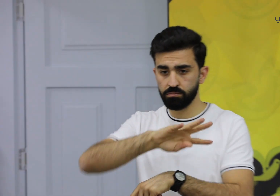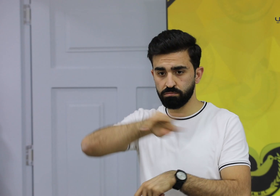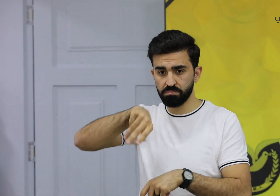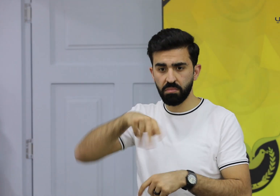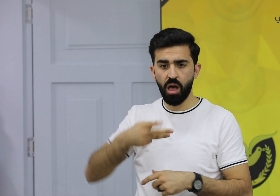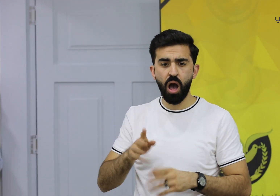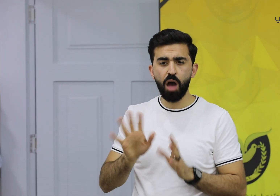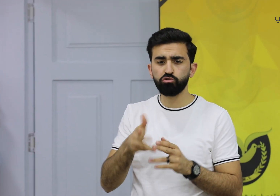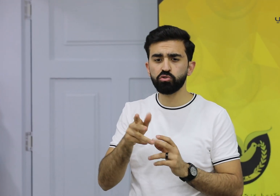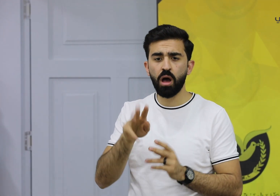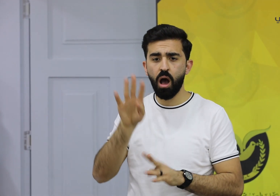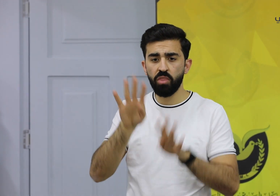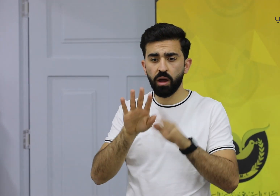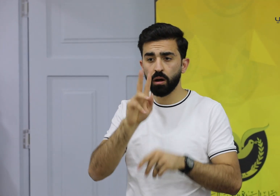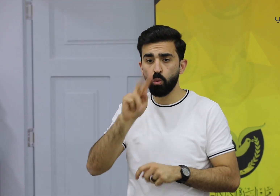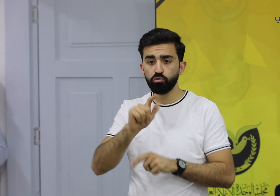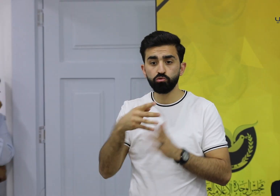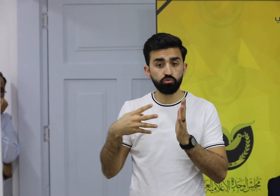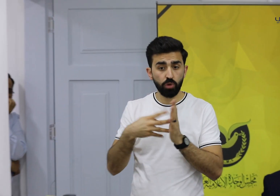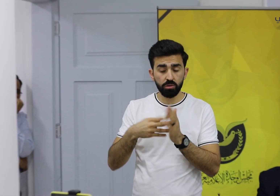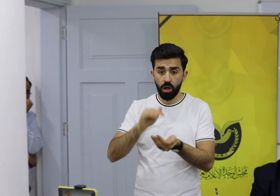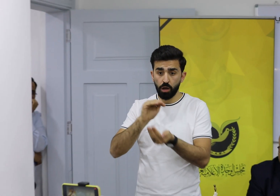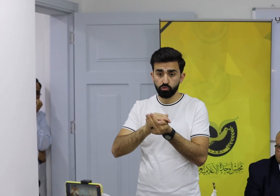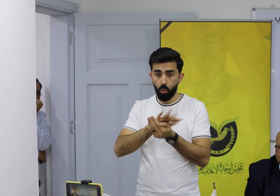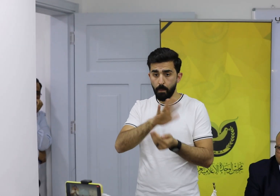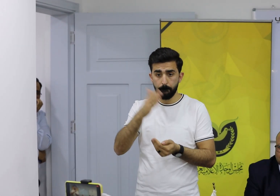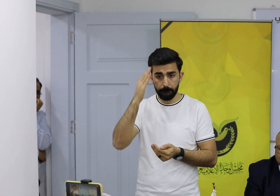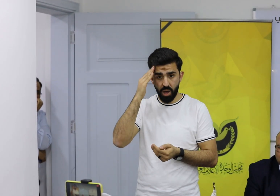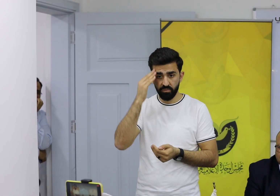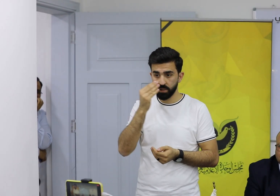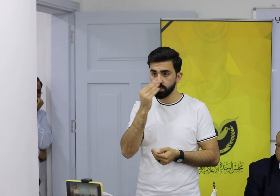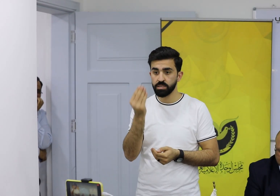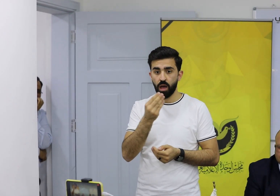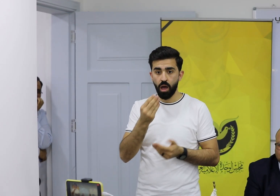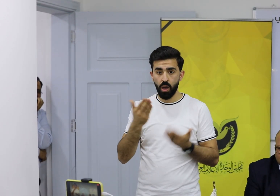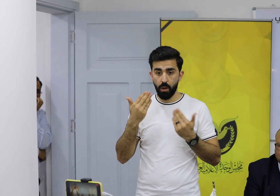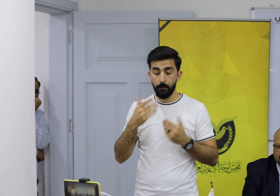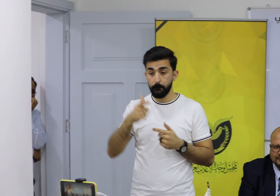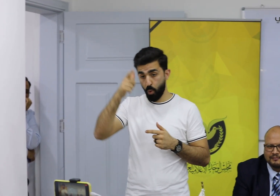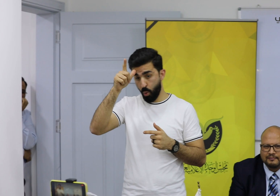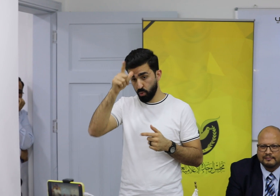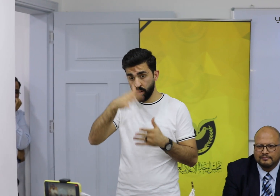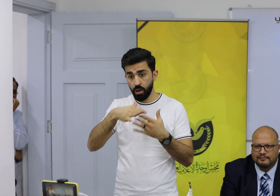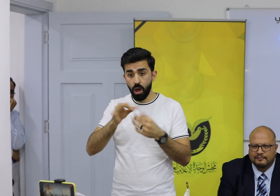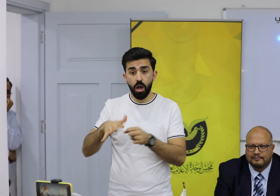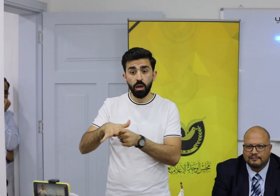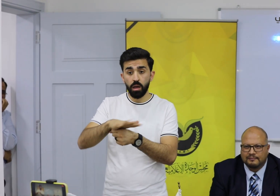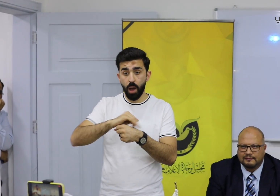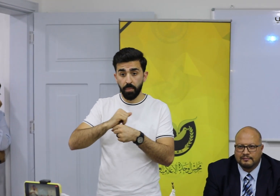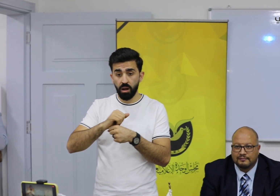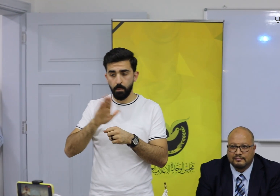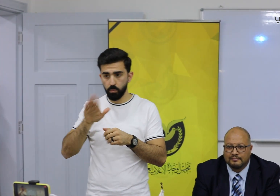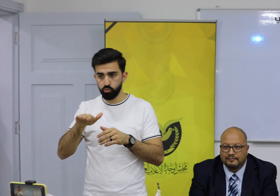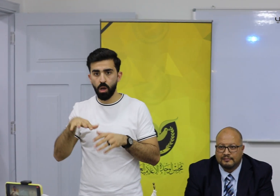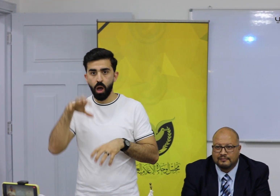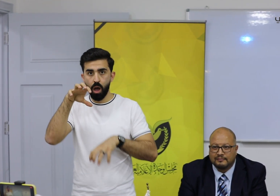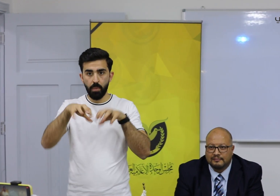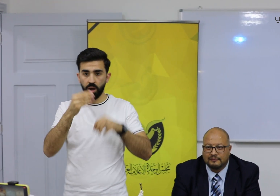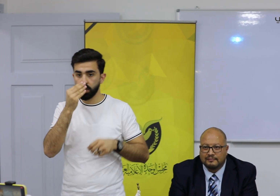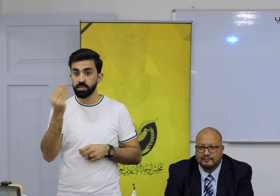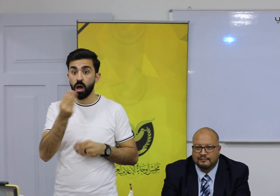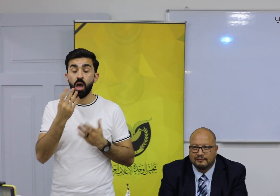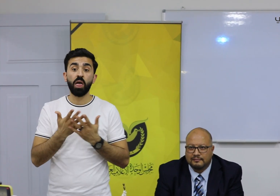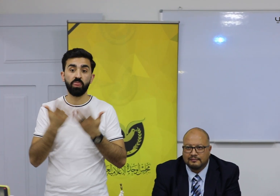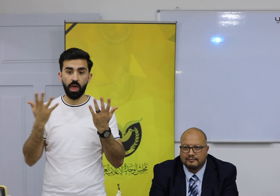منطقة آثار جرش أو عجلون، وأنتم تعلموا بأن المملكة الحبيبة لدينا الكثير من الأماكن السياحية